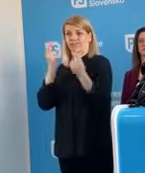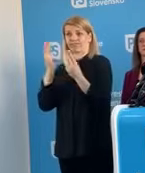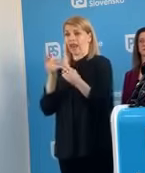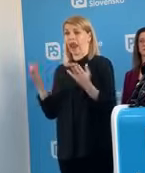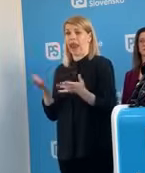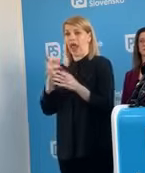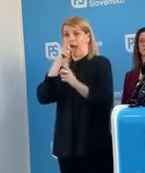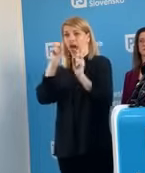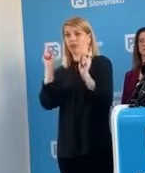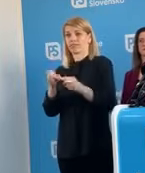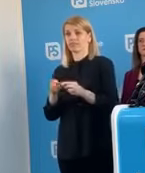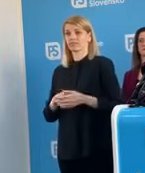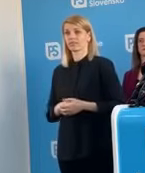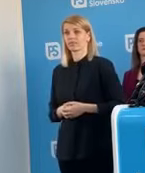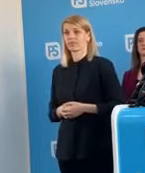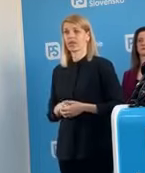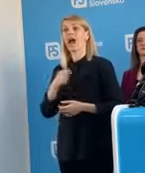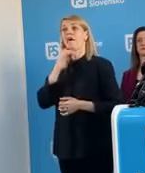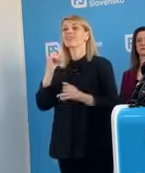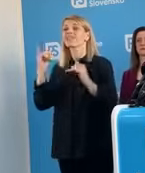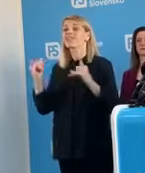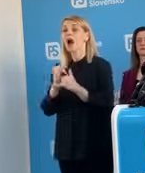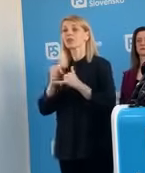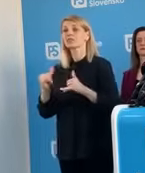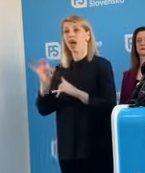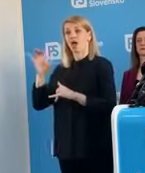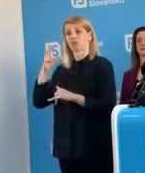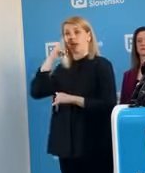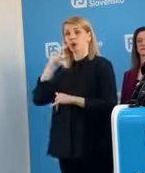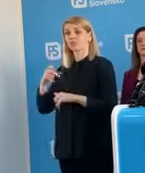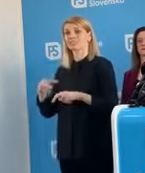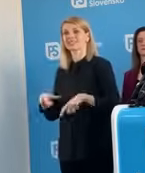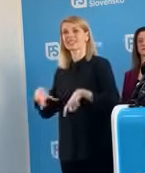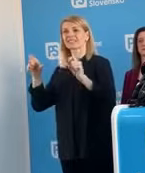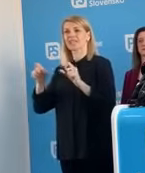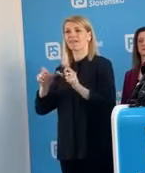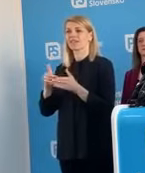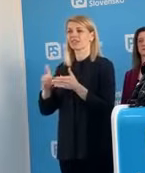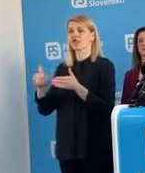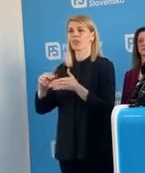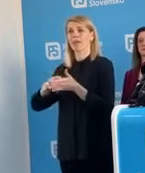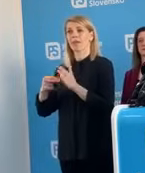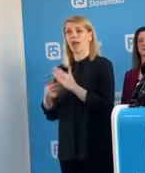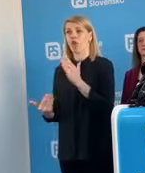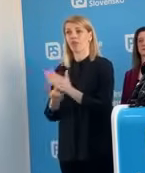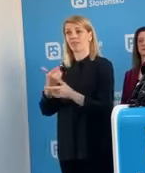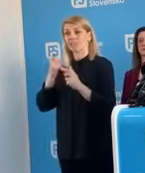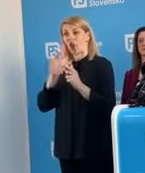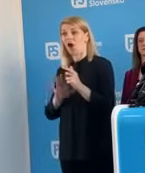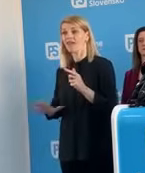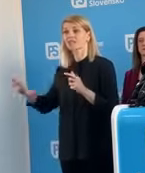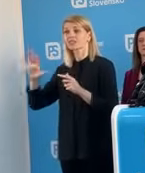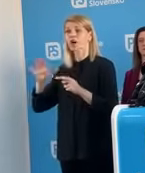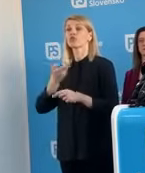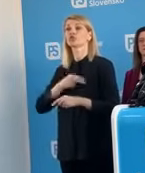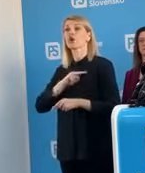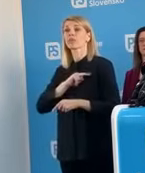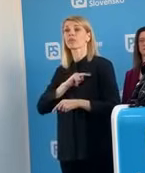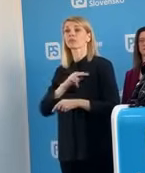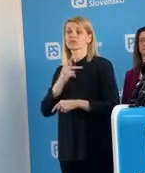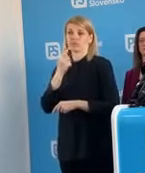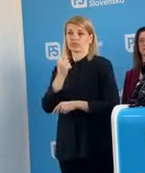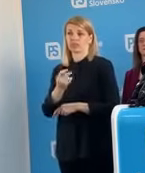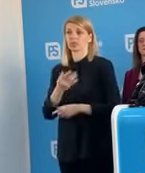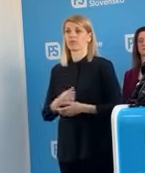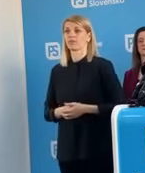keď k tomu nebodaj príde, že Európska komisia zastaví čerpanie plánu obnovy pre Slovensko, bude to len a len zodpovednosť Roberta Fica. To,